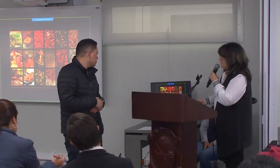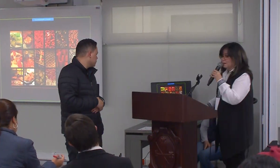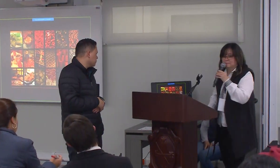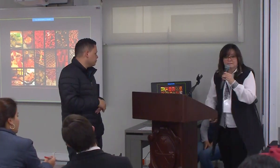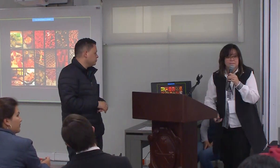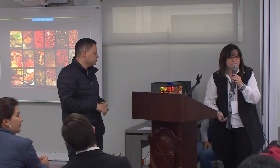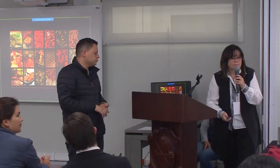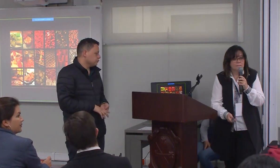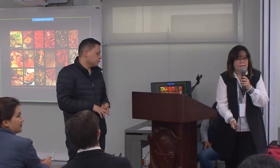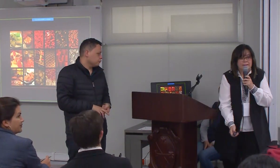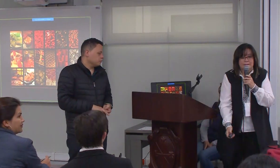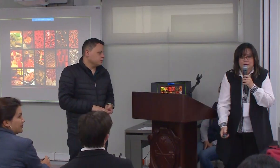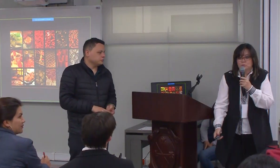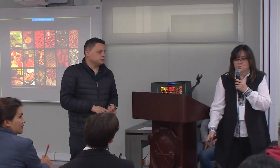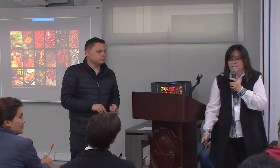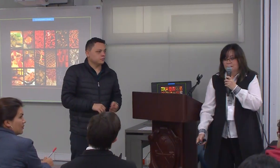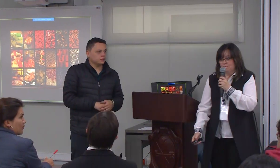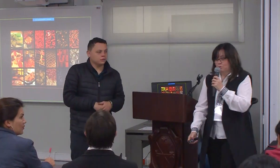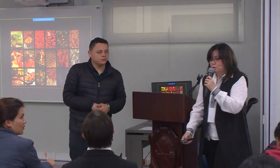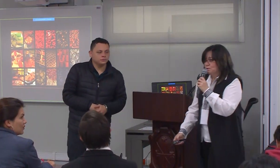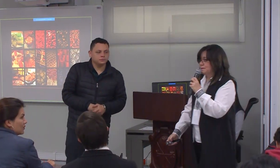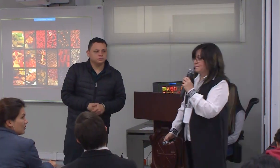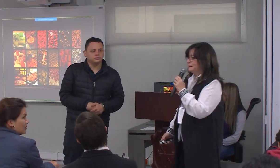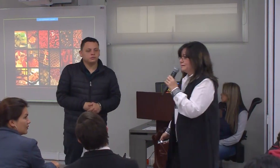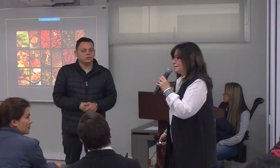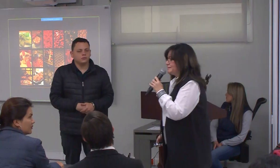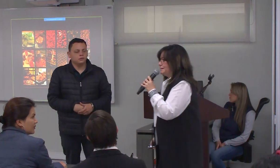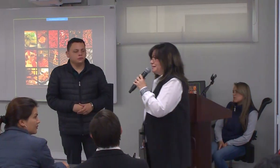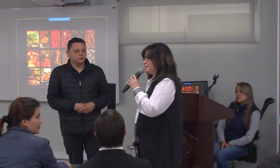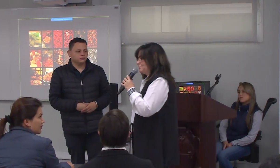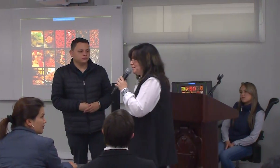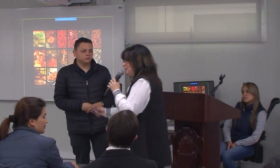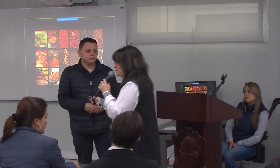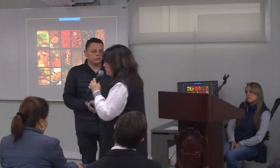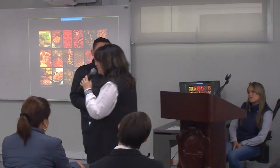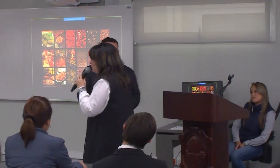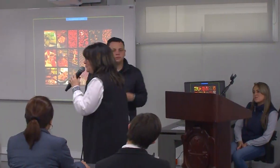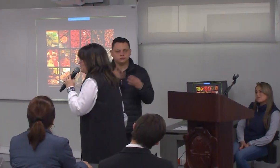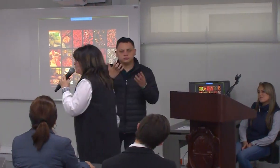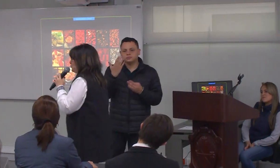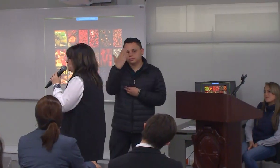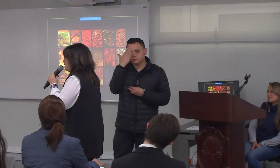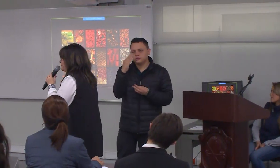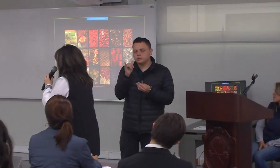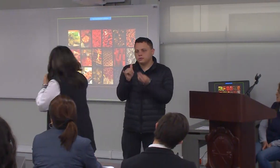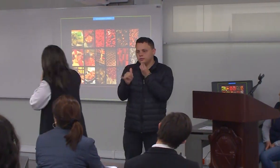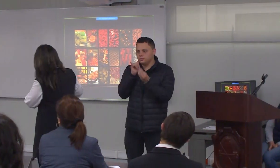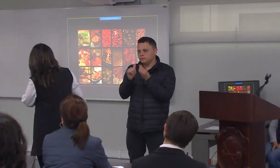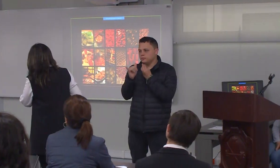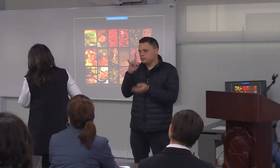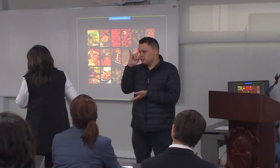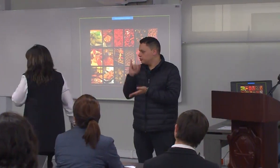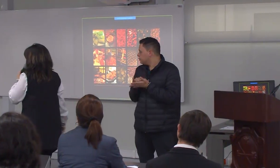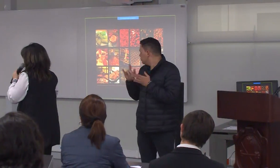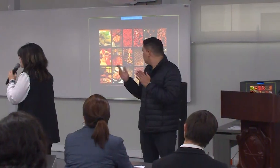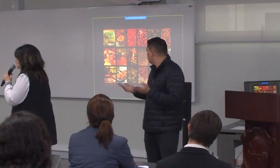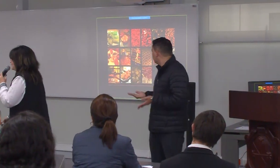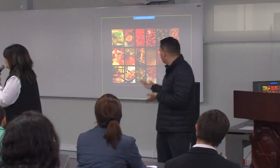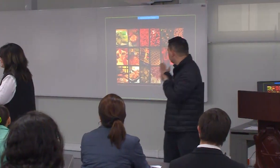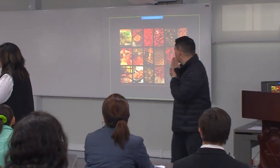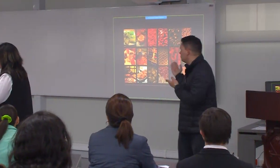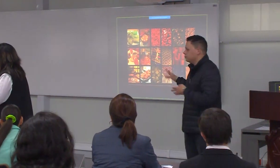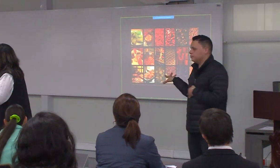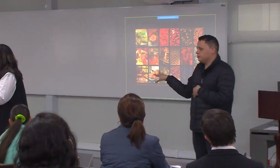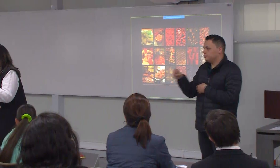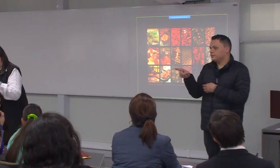por acá yo sé que como todos ya quieren salir al refrigerio como que lo supuse y puse esta primera imagen